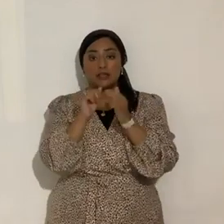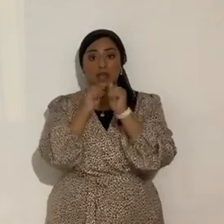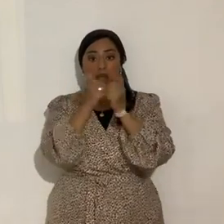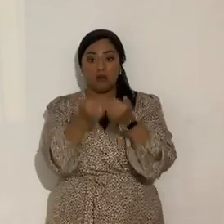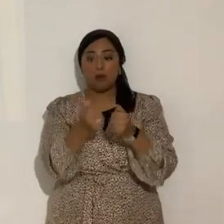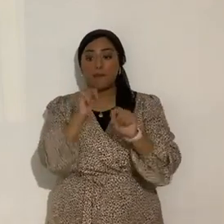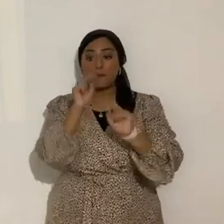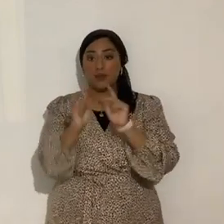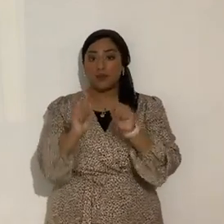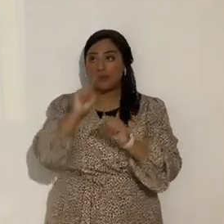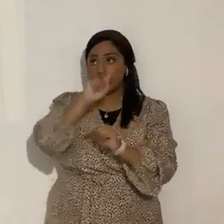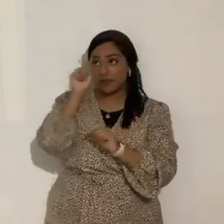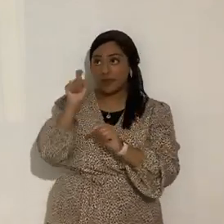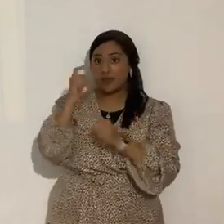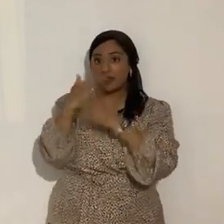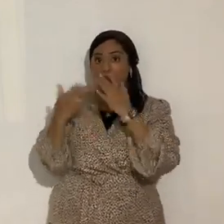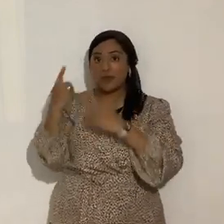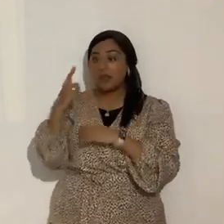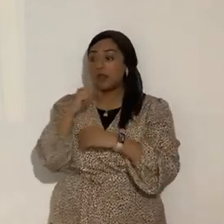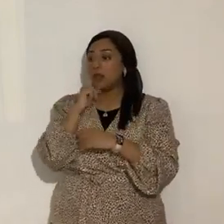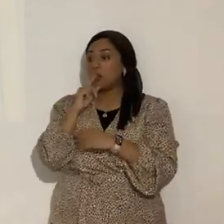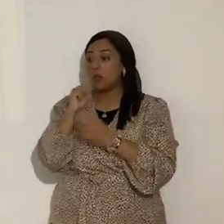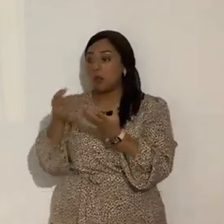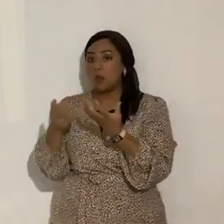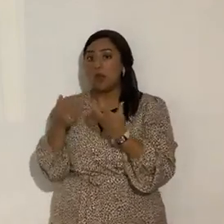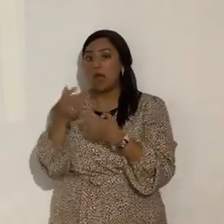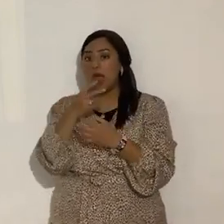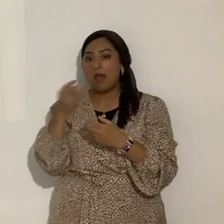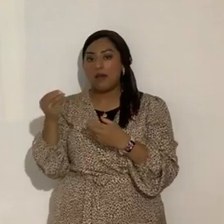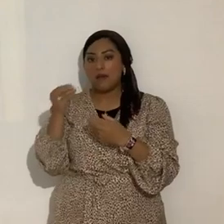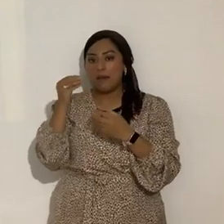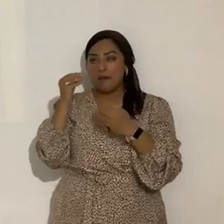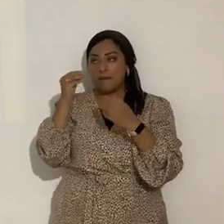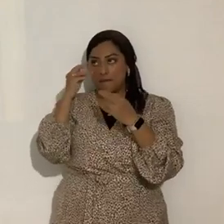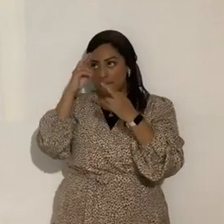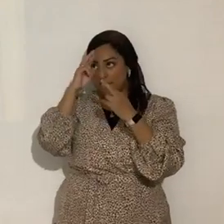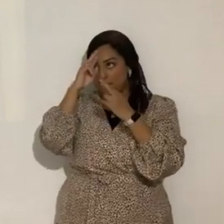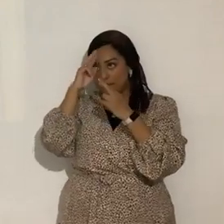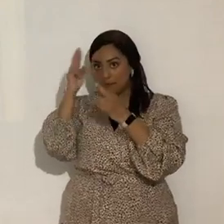la gente pide algo que no desea realmente y teme